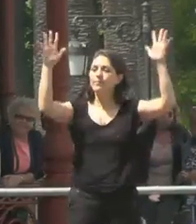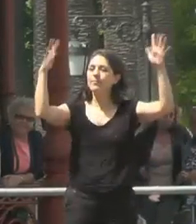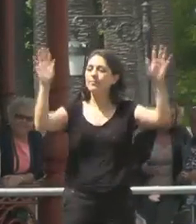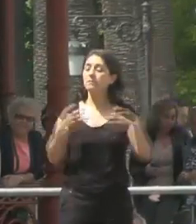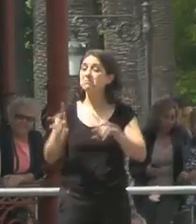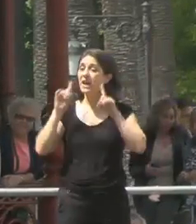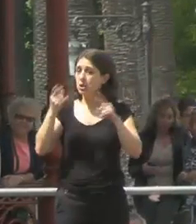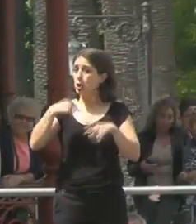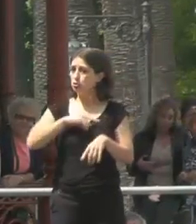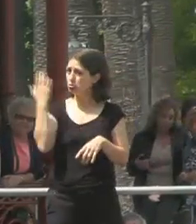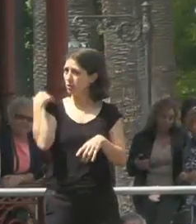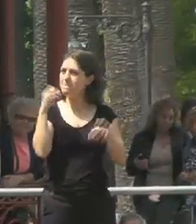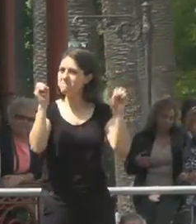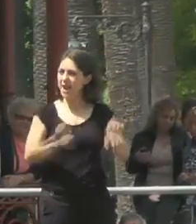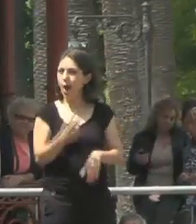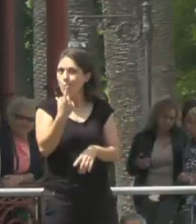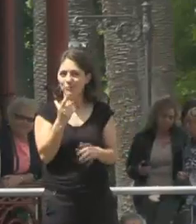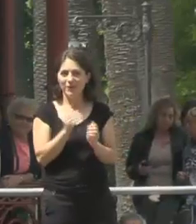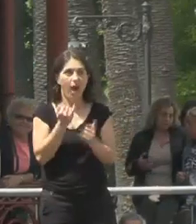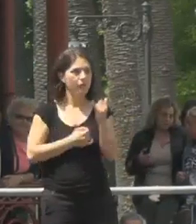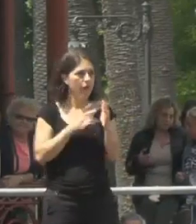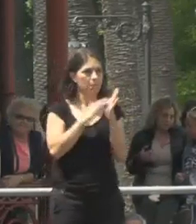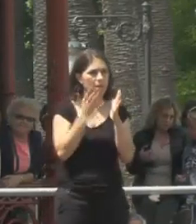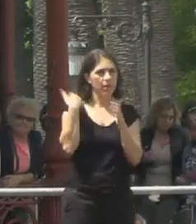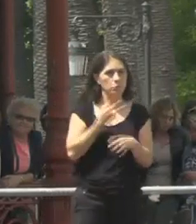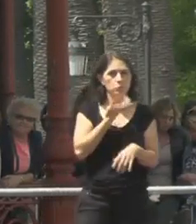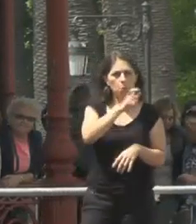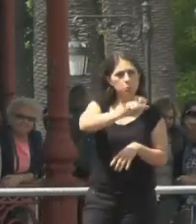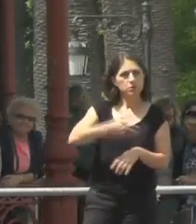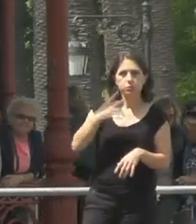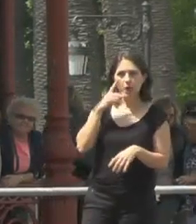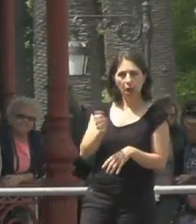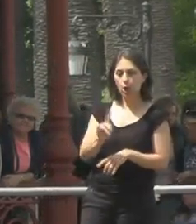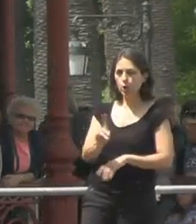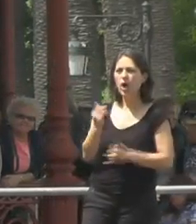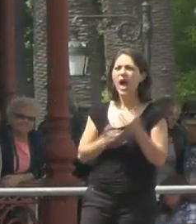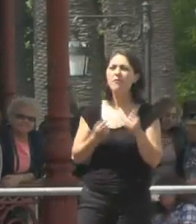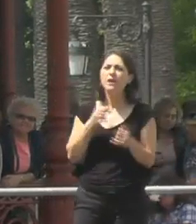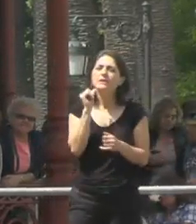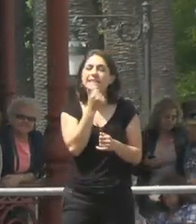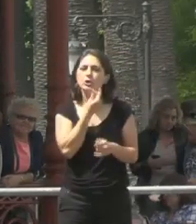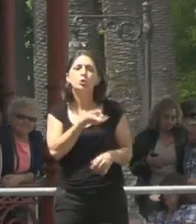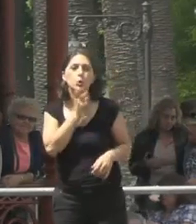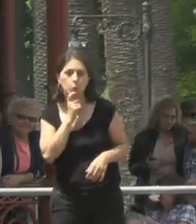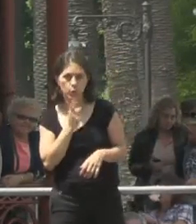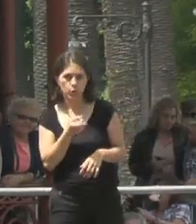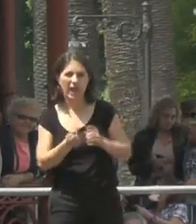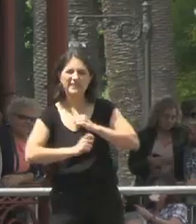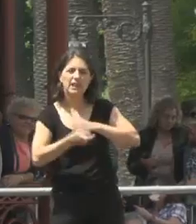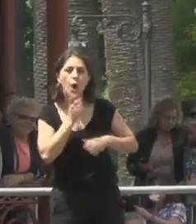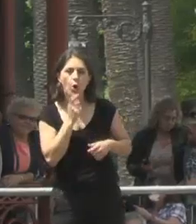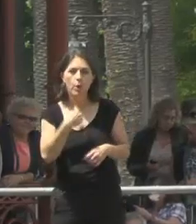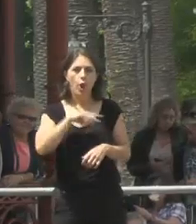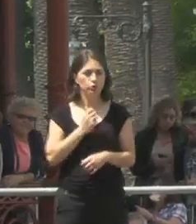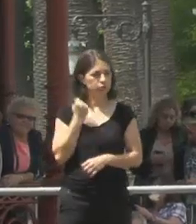El caso es que hicimos un pequeño milagro. Mucha gente en Valencia no se creía que íbamos a poder. Yo creo que la clave fue en creernos que el poder lo